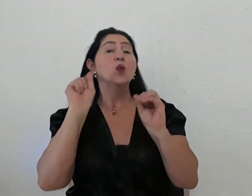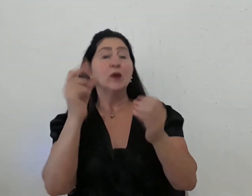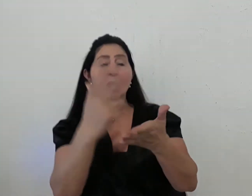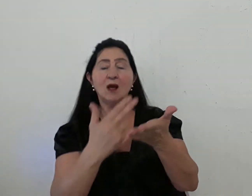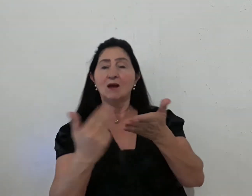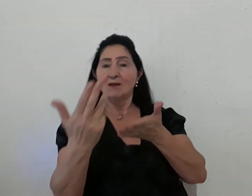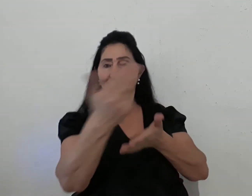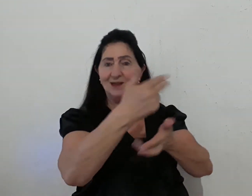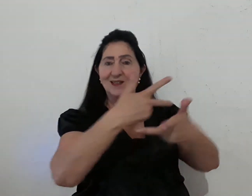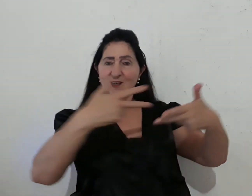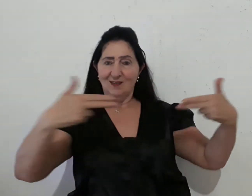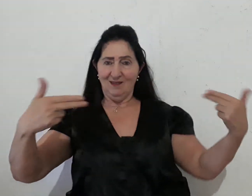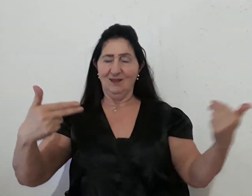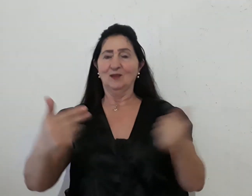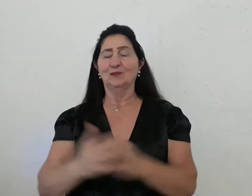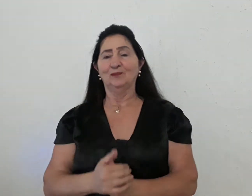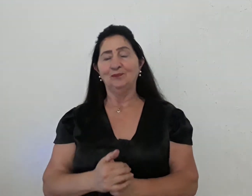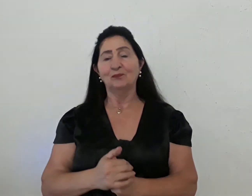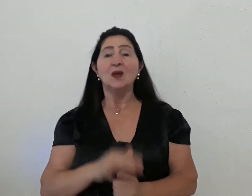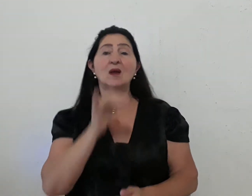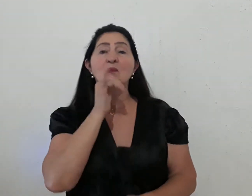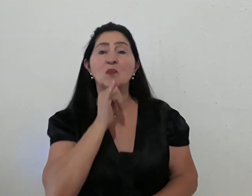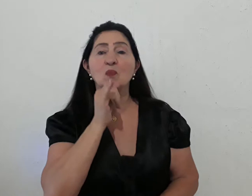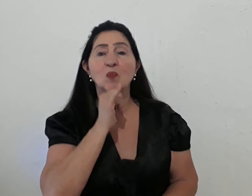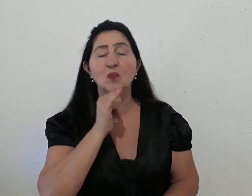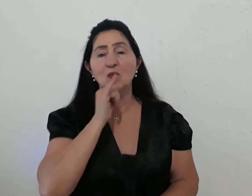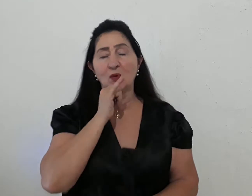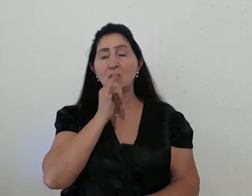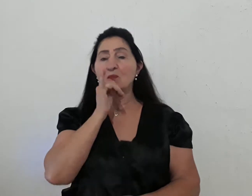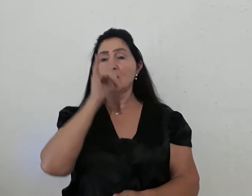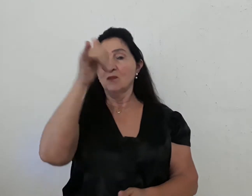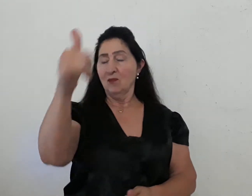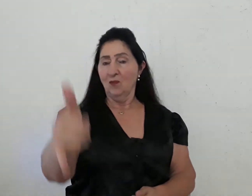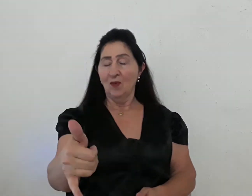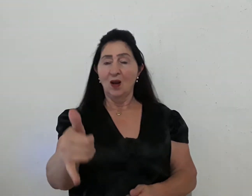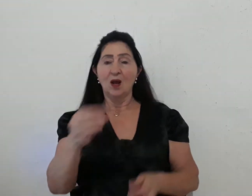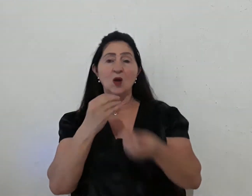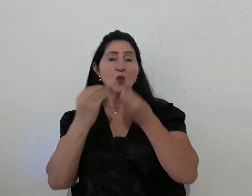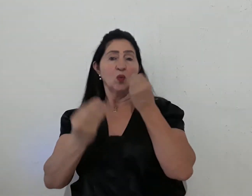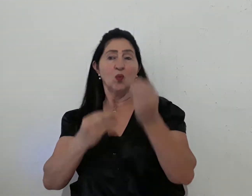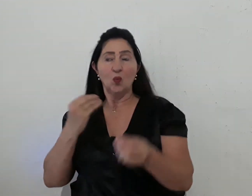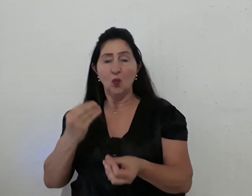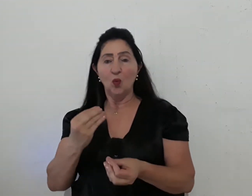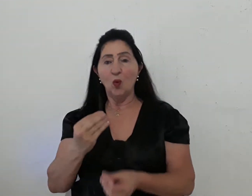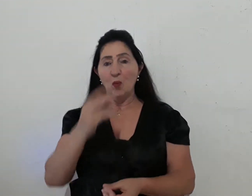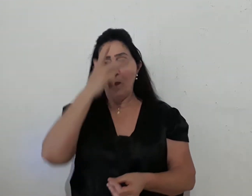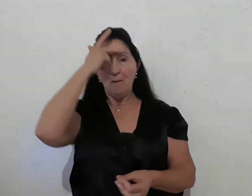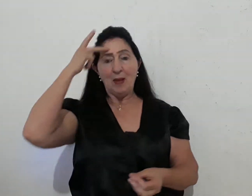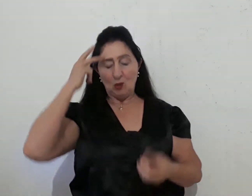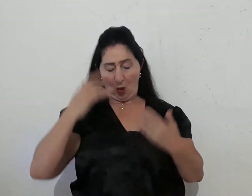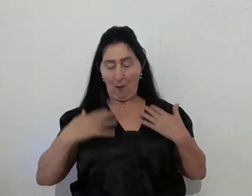de objetos. Por exemplo, para dizer nestas línguas que uma pessoa está vestindo uma blusa de